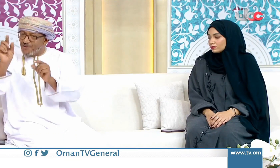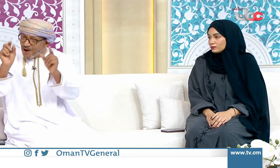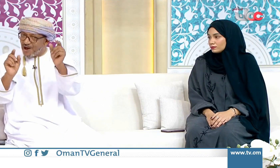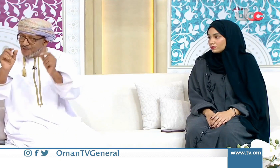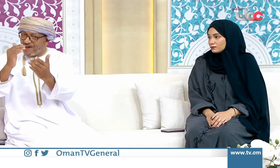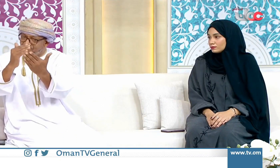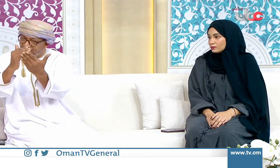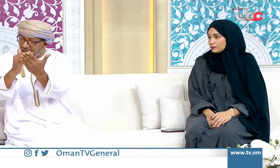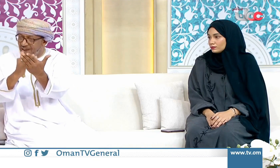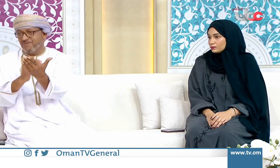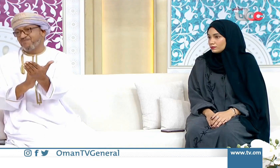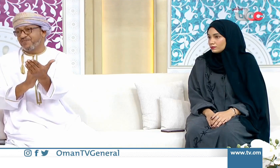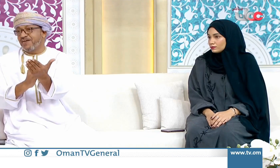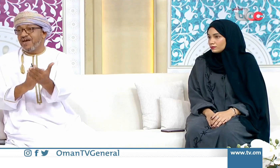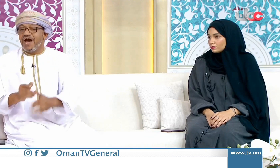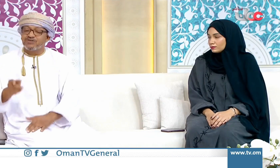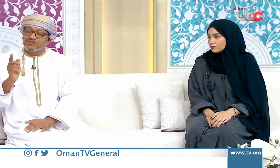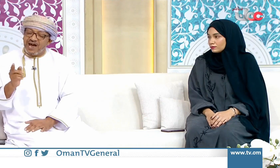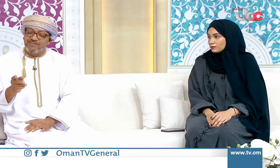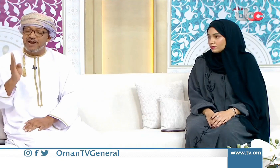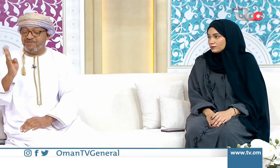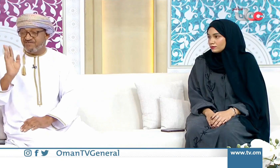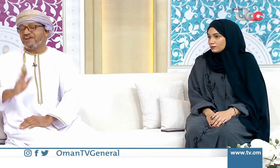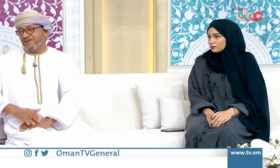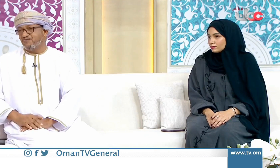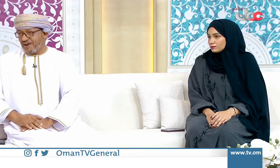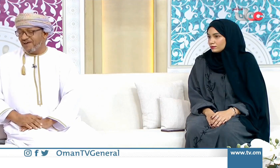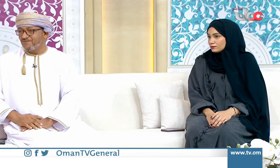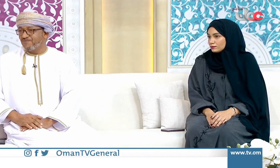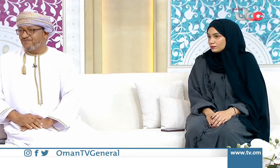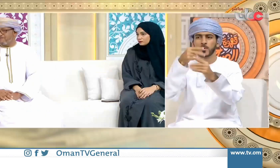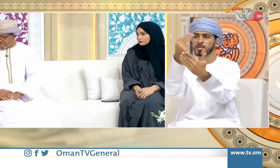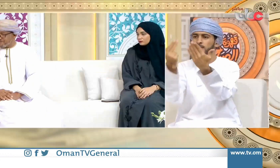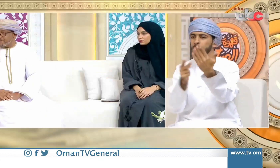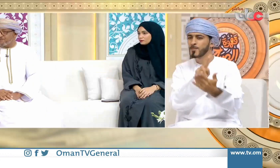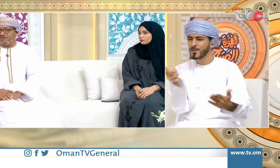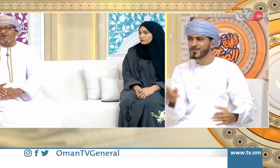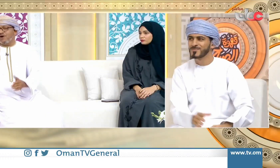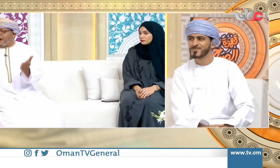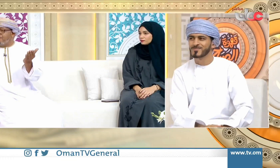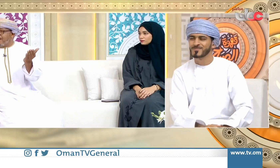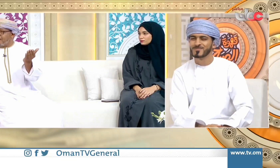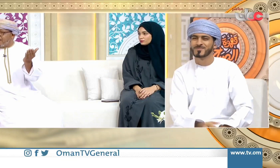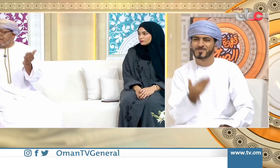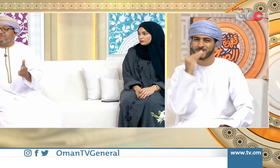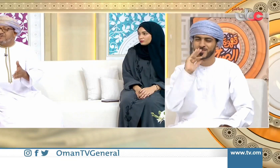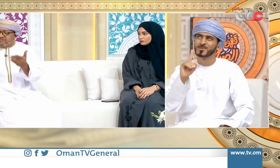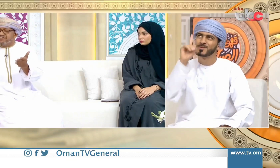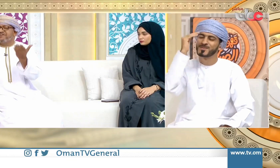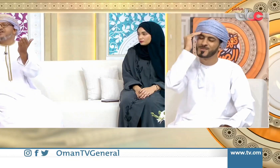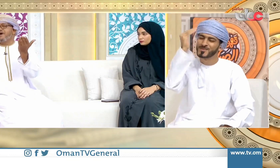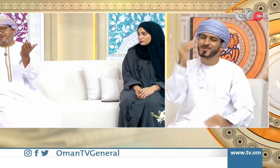واحد واحد واحد واحد في قائم حق وسعاليهم 40 فنان فنان. الحمد لله رب